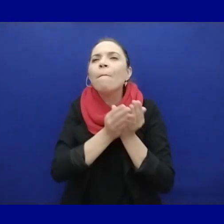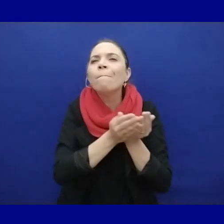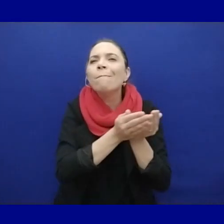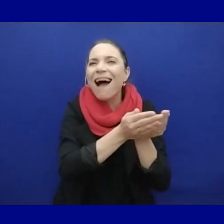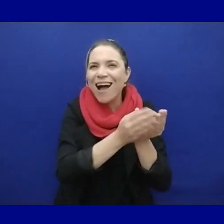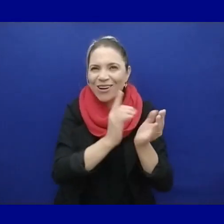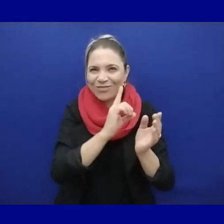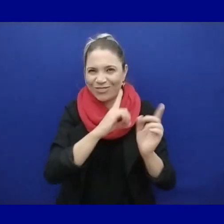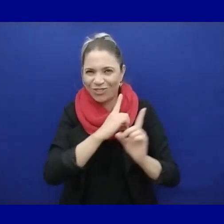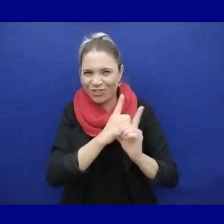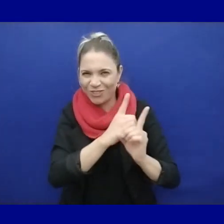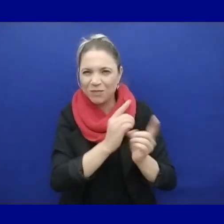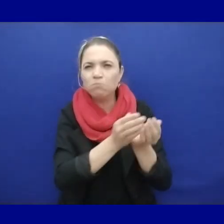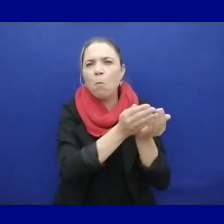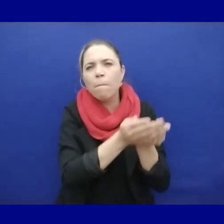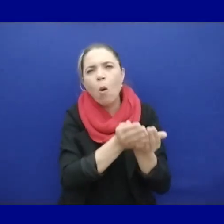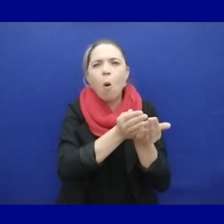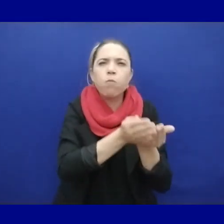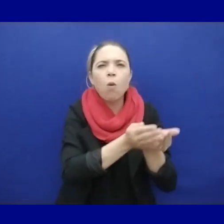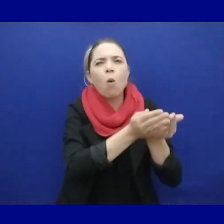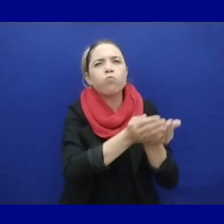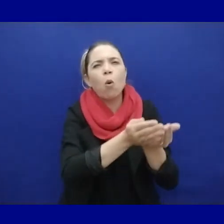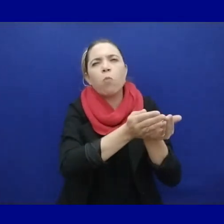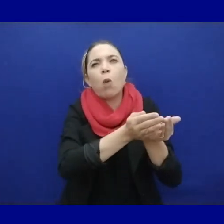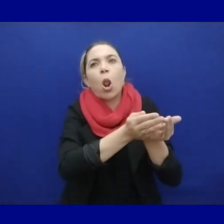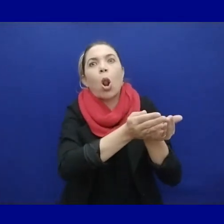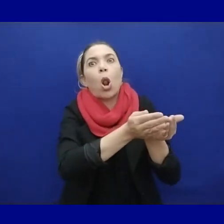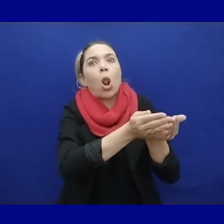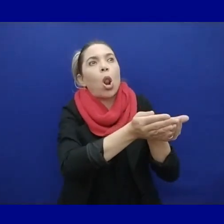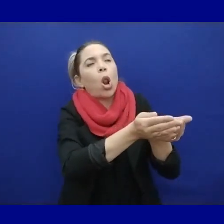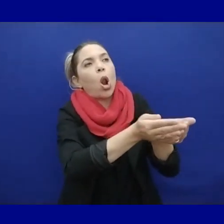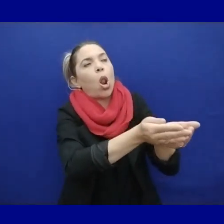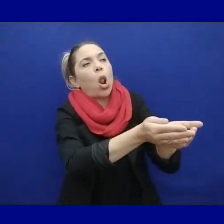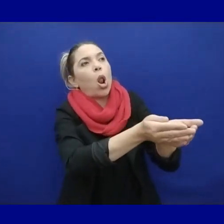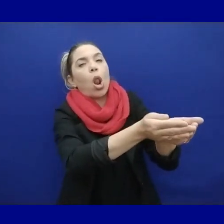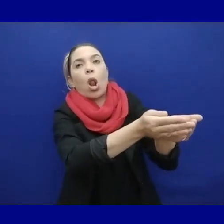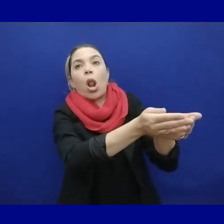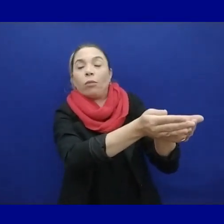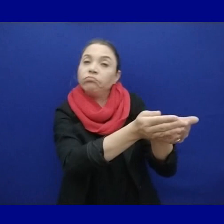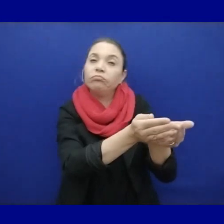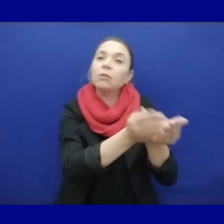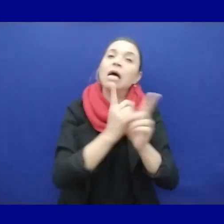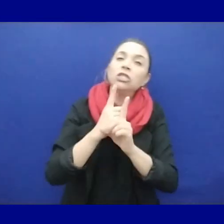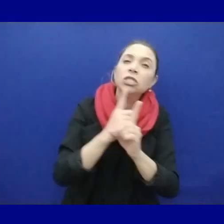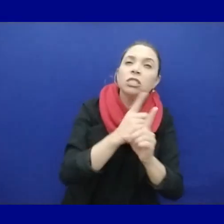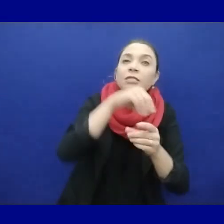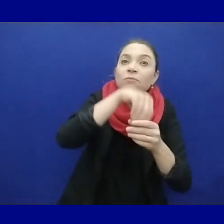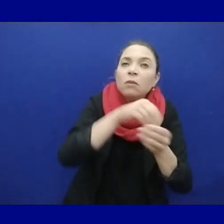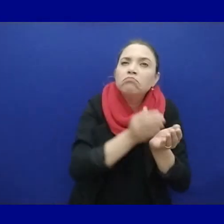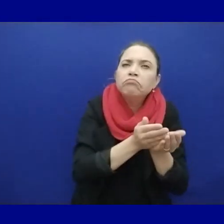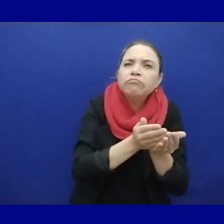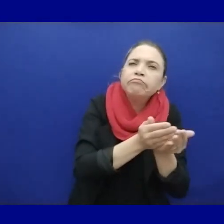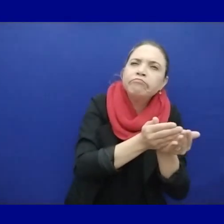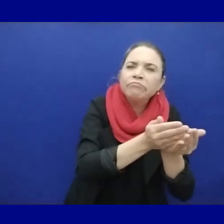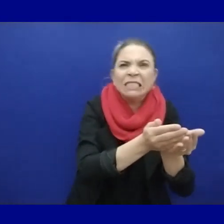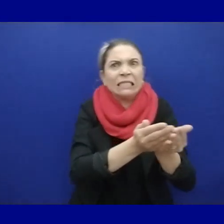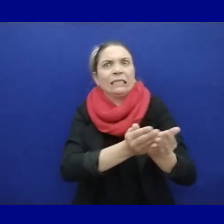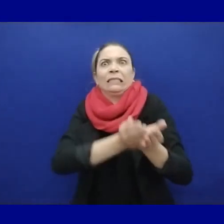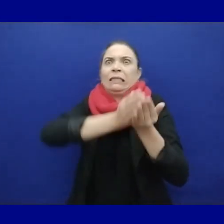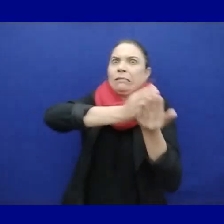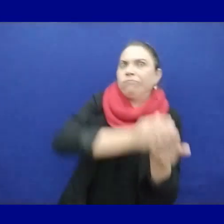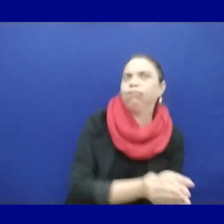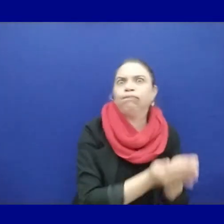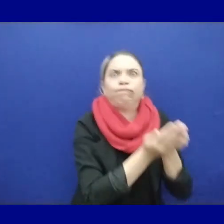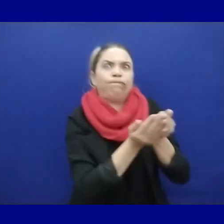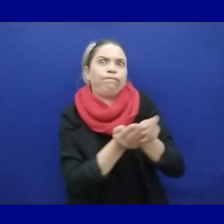estava longe, a muitos estádios da terra, açoitados pelas ondas, porque o vento era